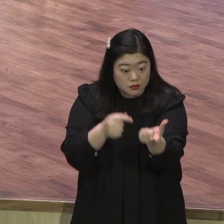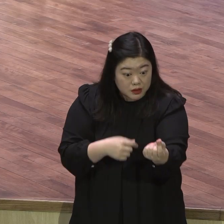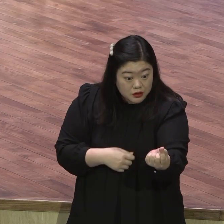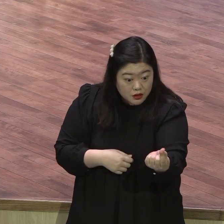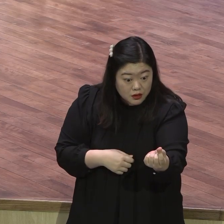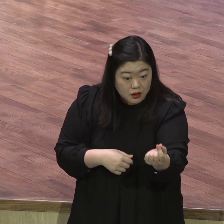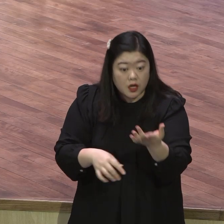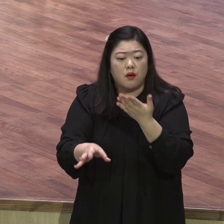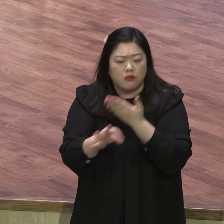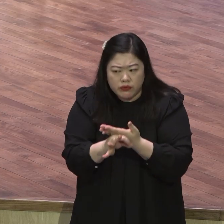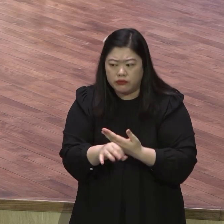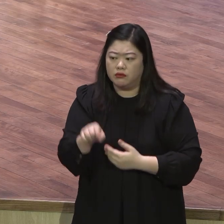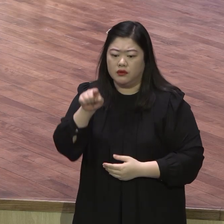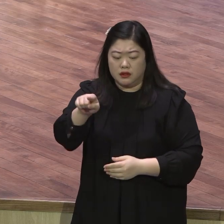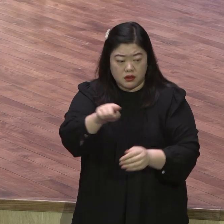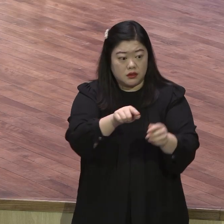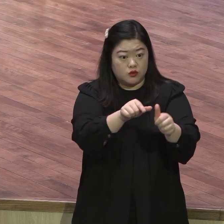그 처참한 십자가